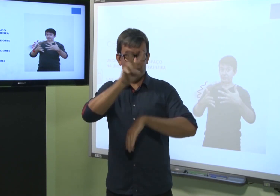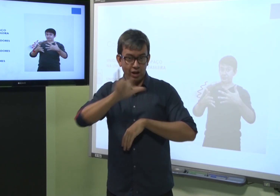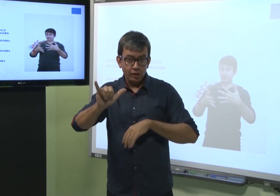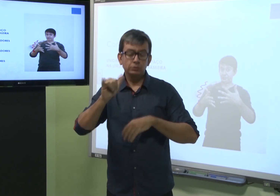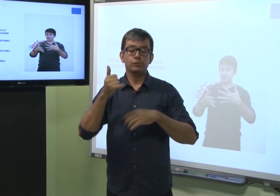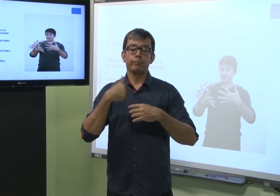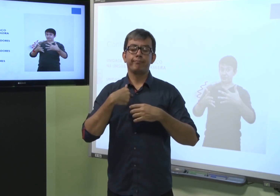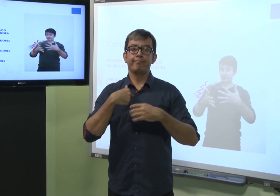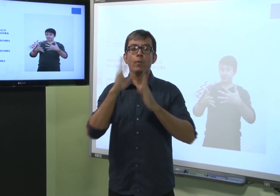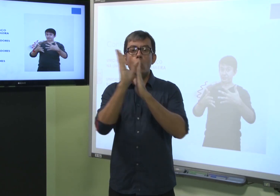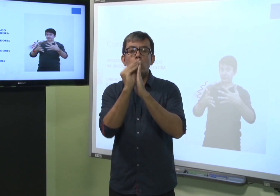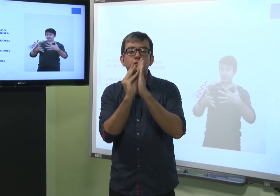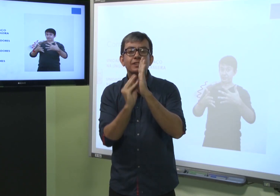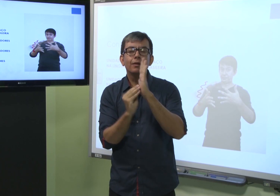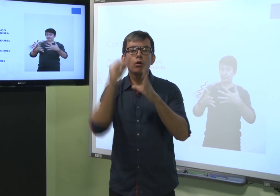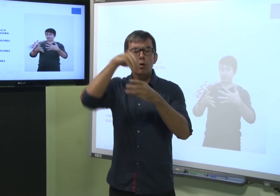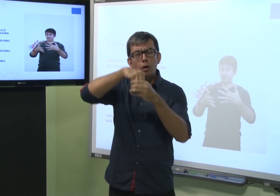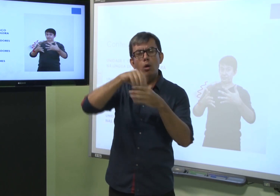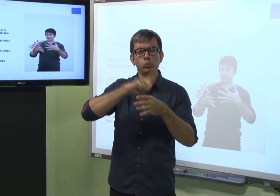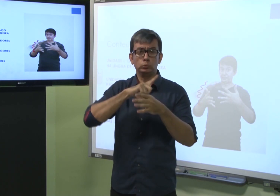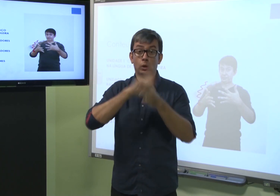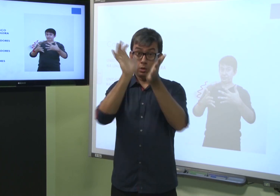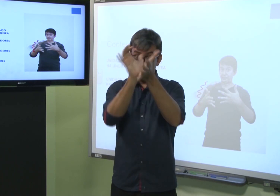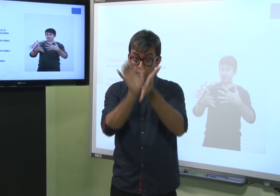O conteúdo que eu irei ensinar para vocês